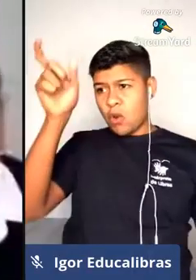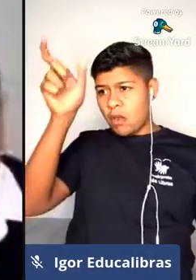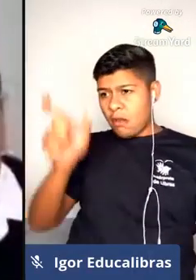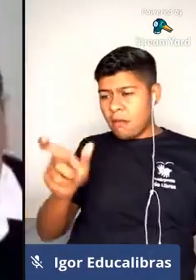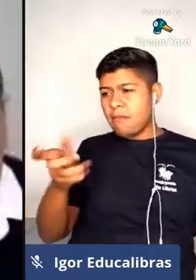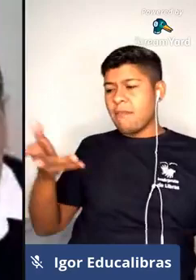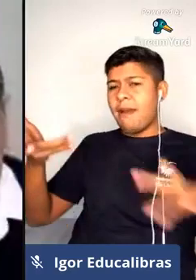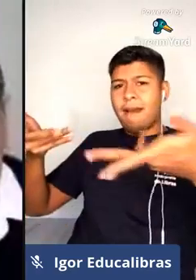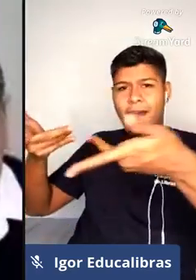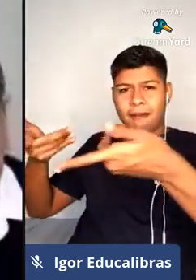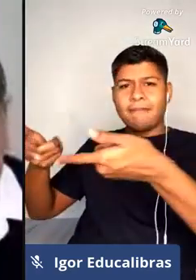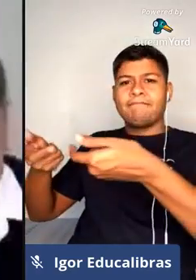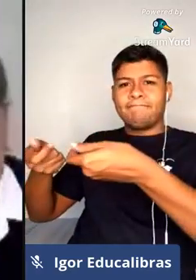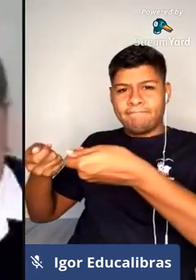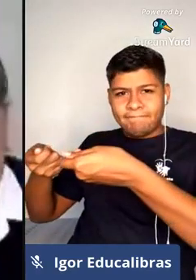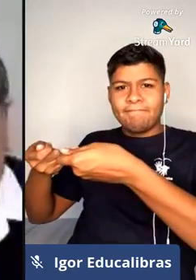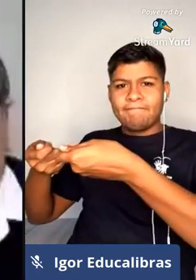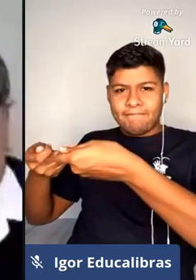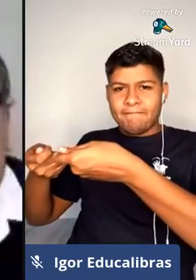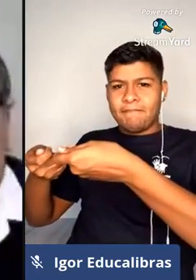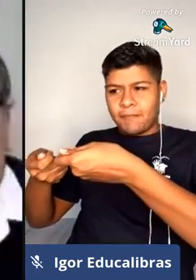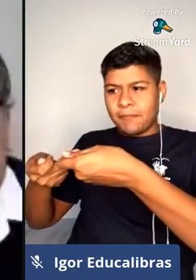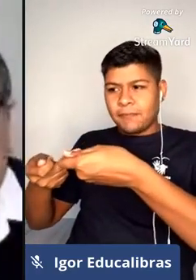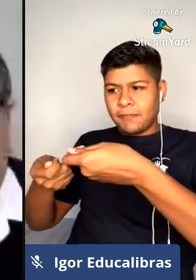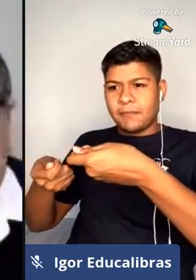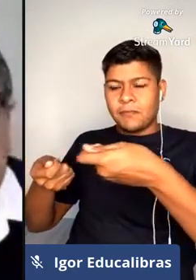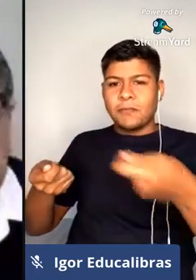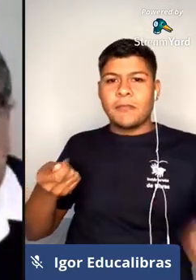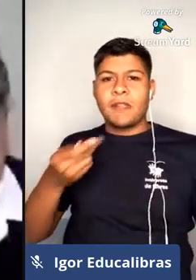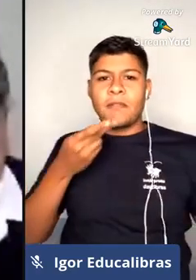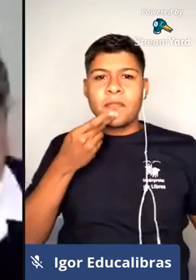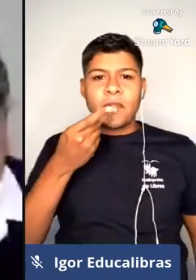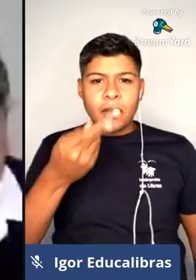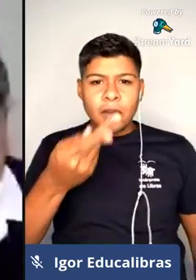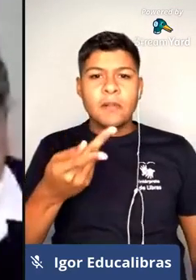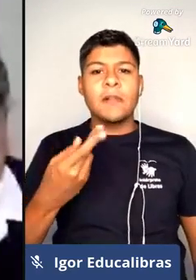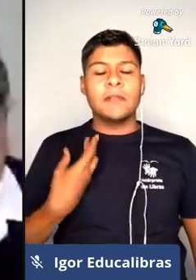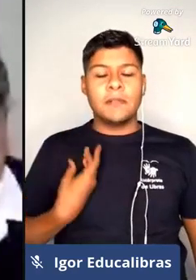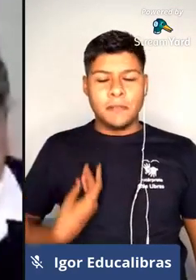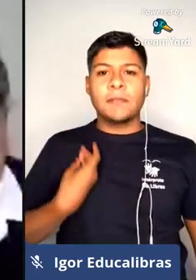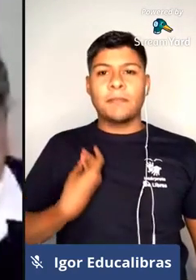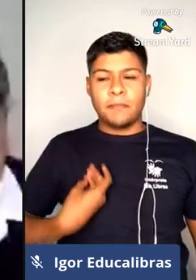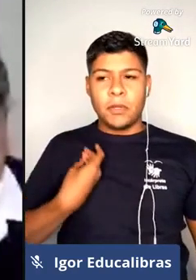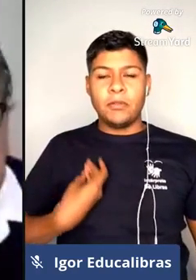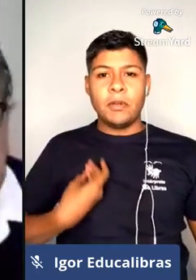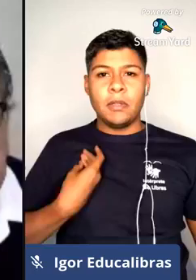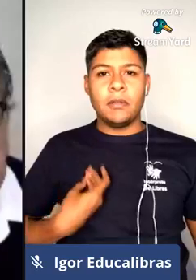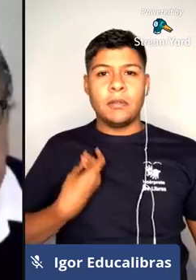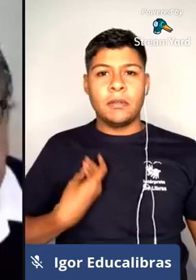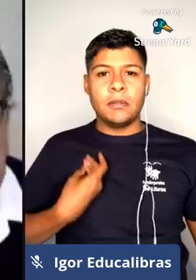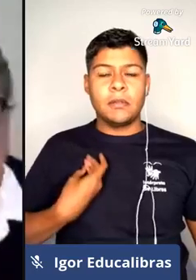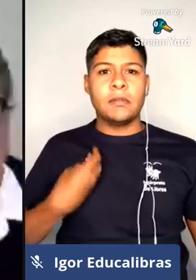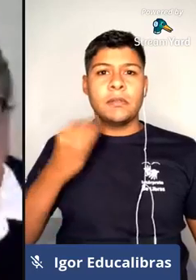maravilhoso, que pela primeira vez falou em estimulação precoce a recém-nascidos.